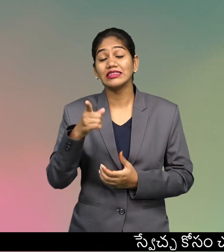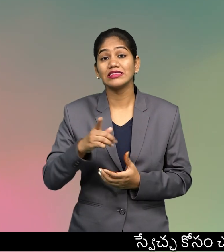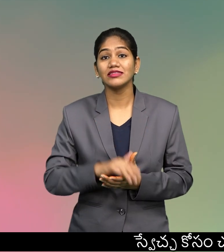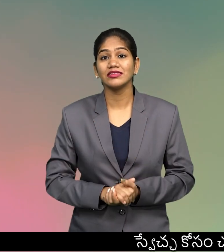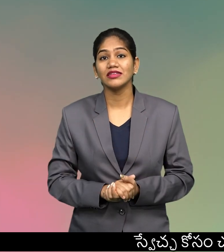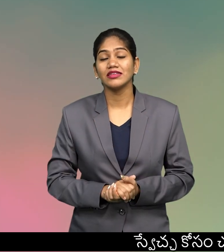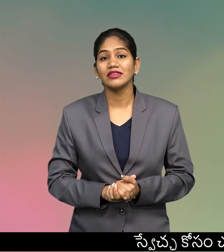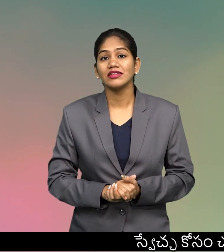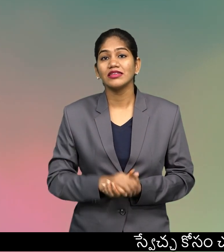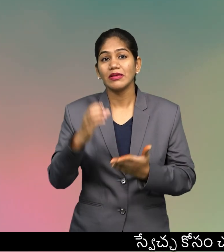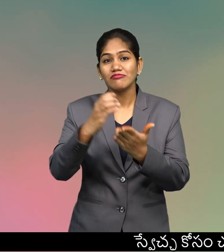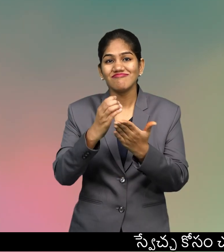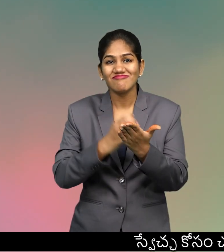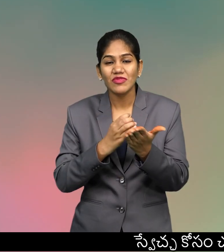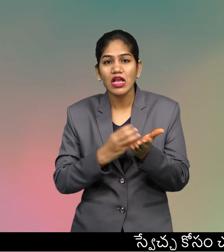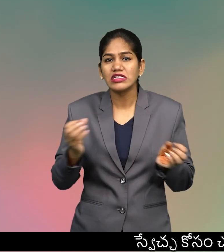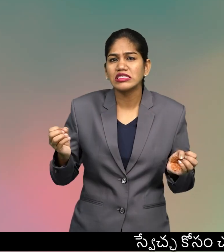కోసం చురుకుగా ప్రచారం చేశారు.